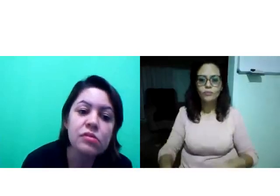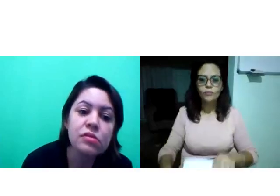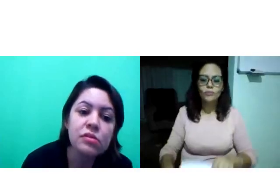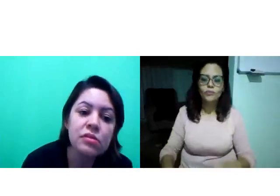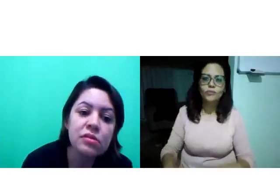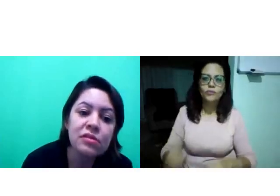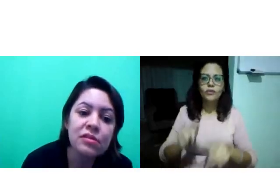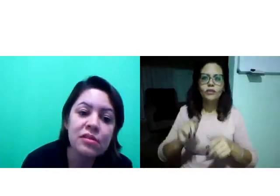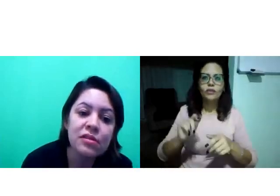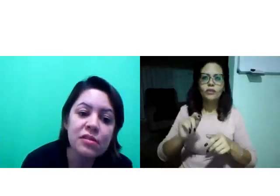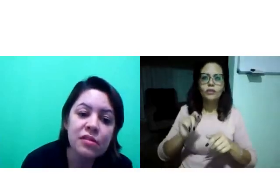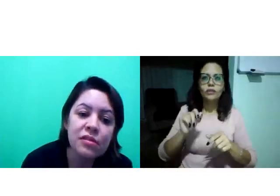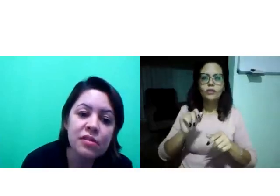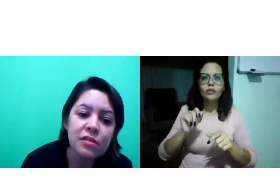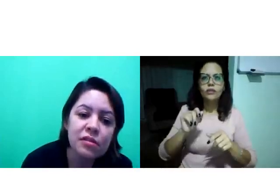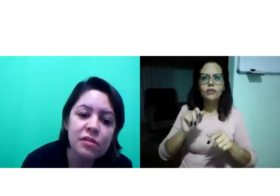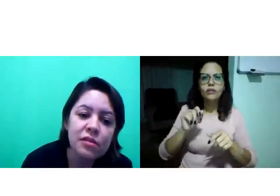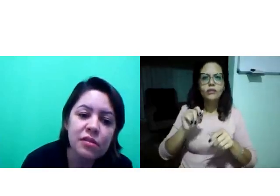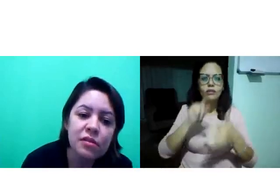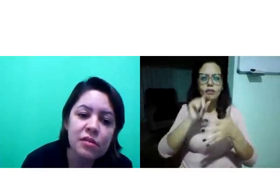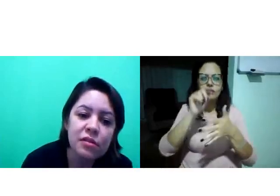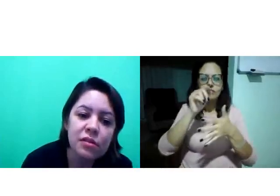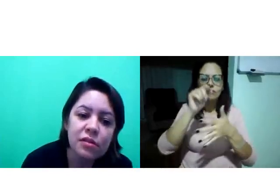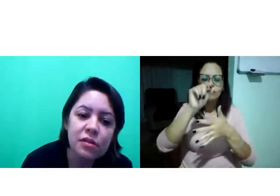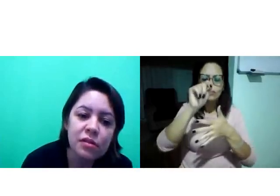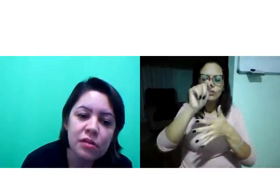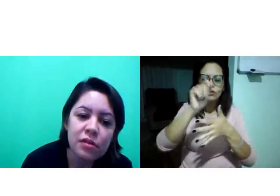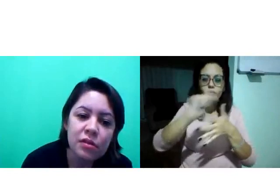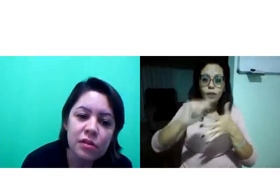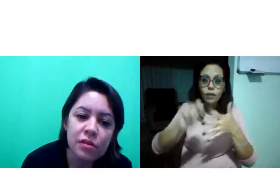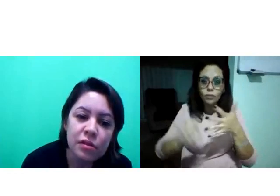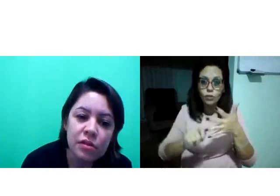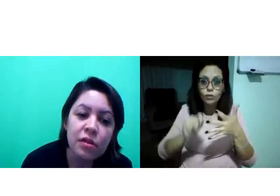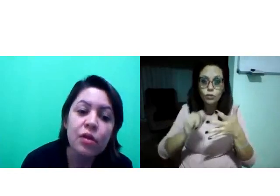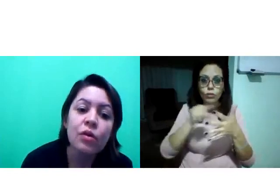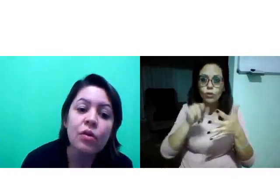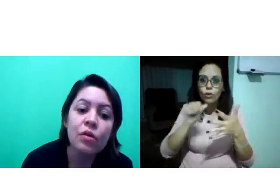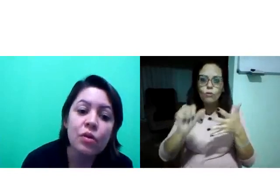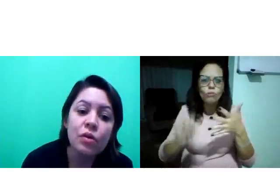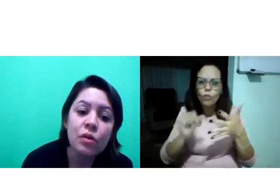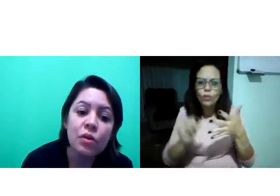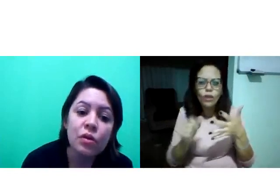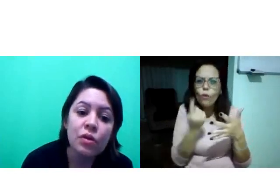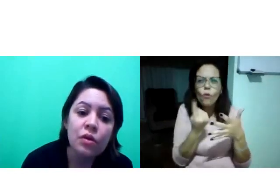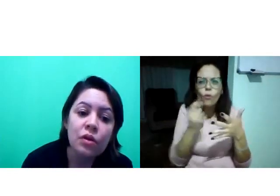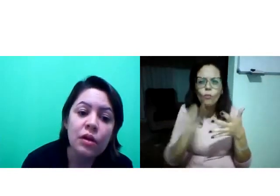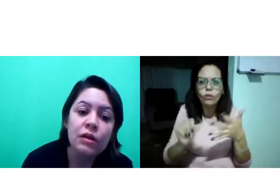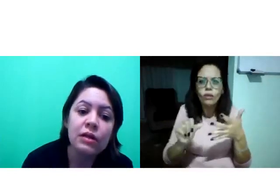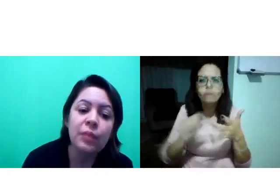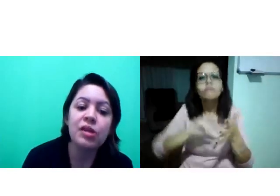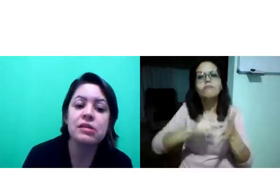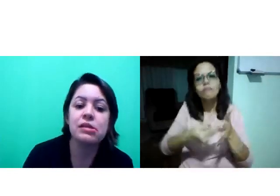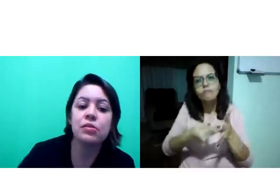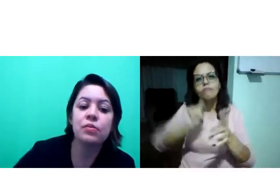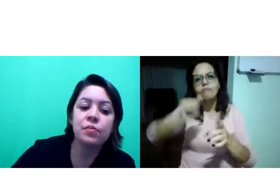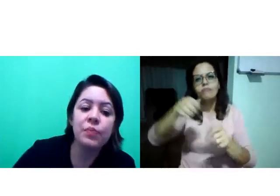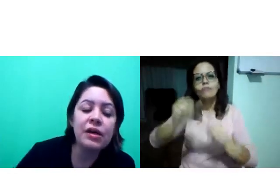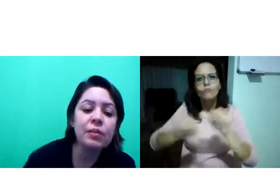é,